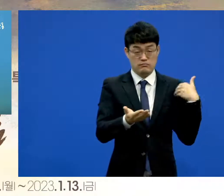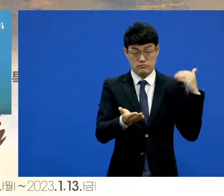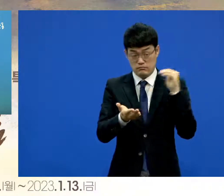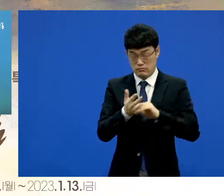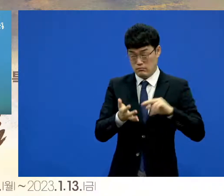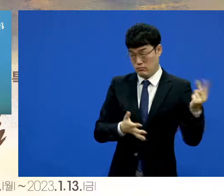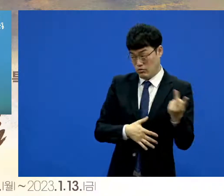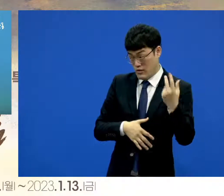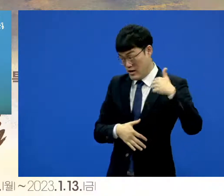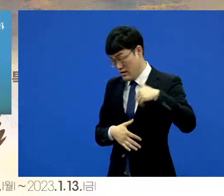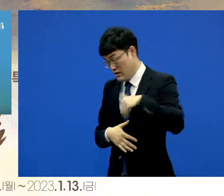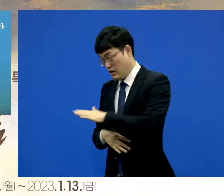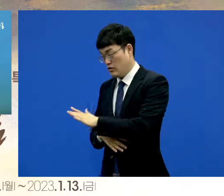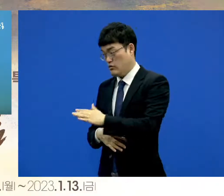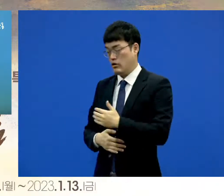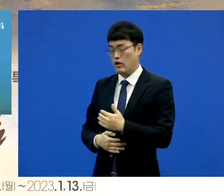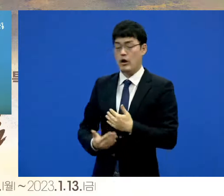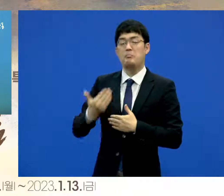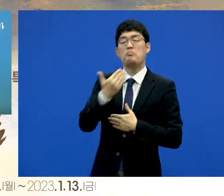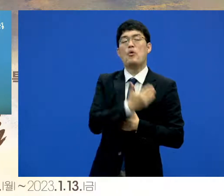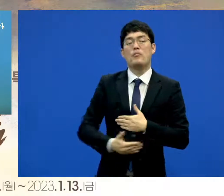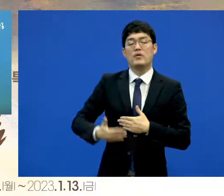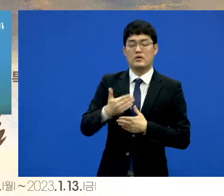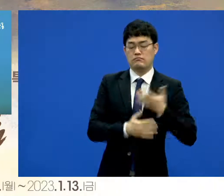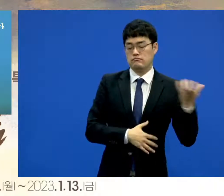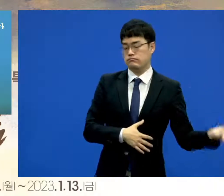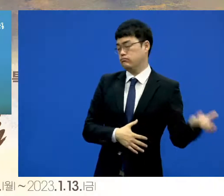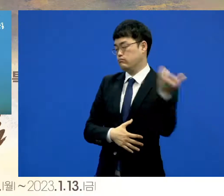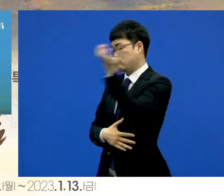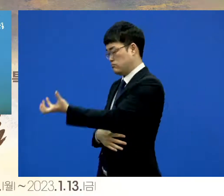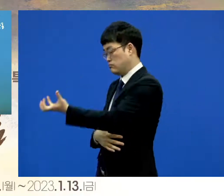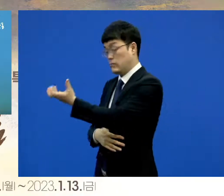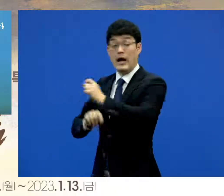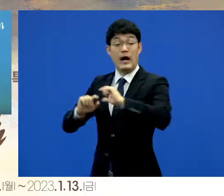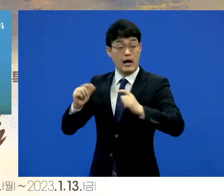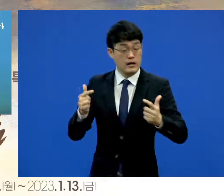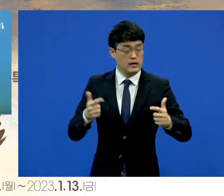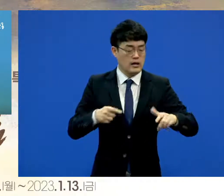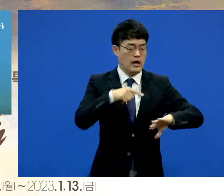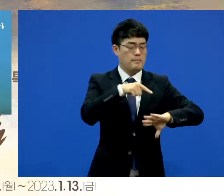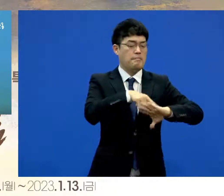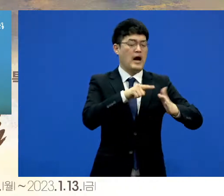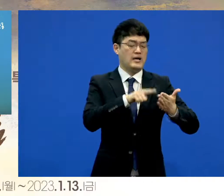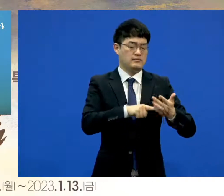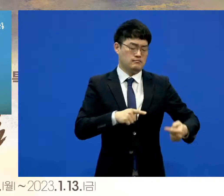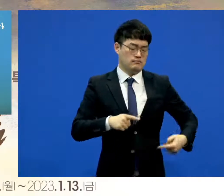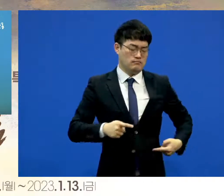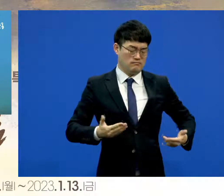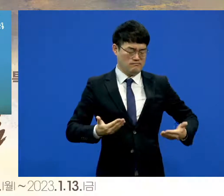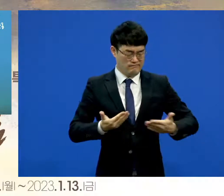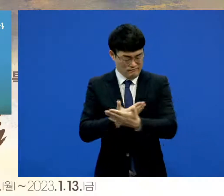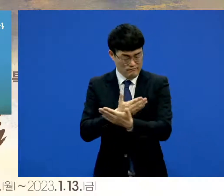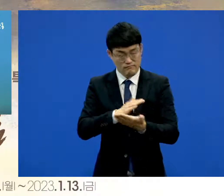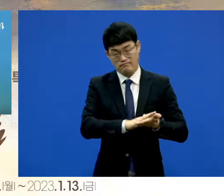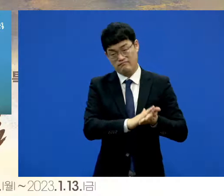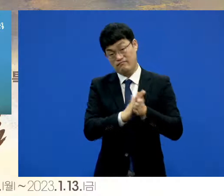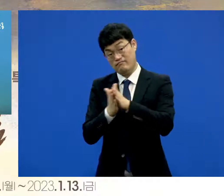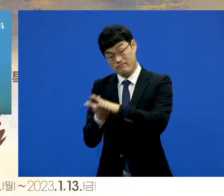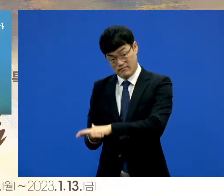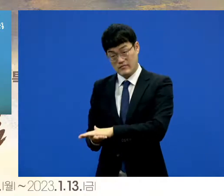오늘 비유 속의 두 아들 모두 탕자입니다. 그들은 모두 마음으로 아버지를 떠나 있었던 사람들.